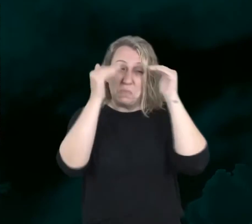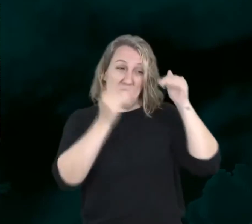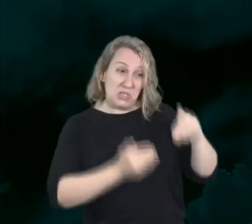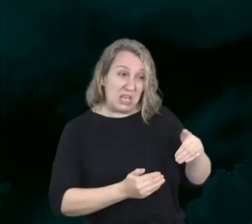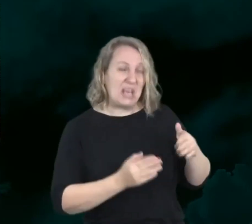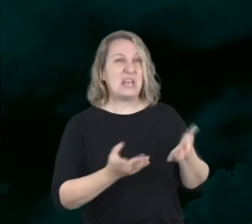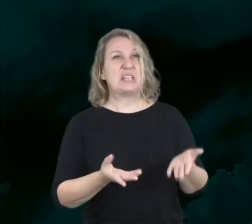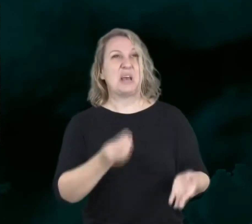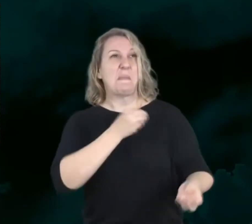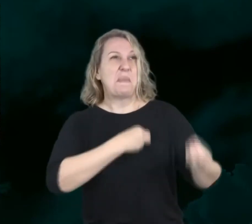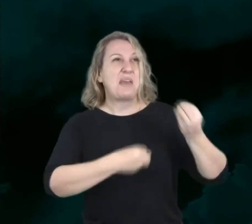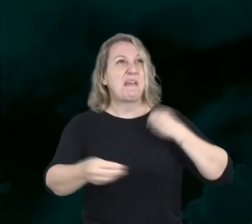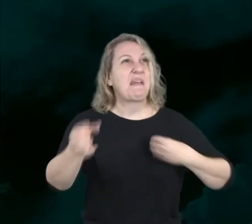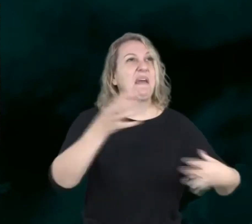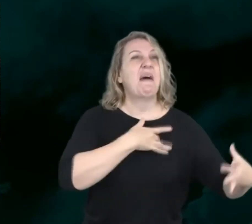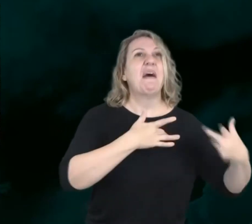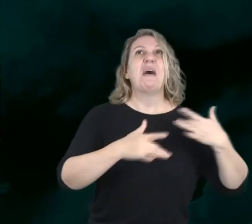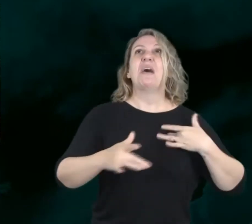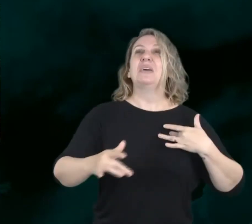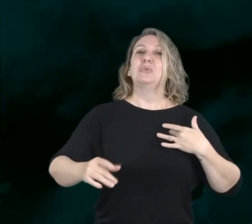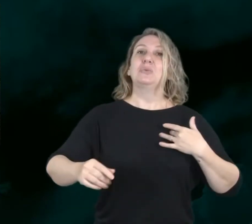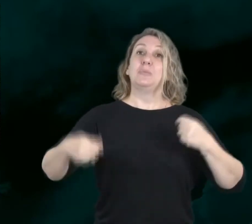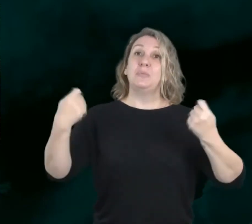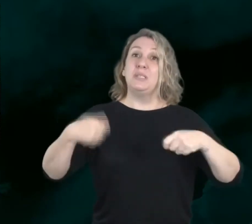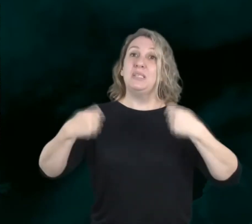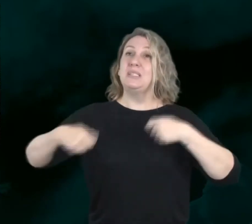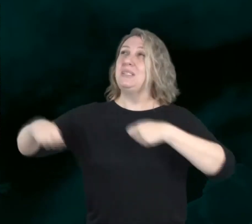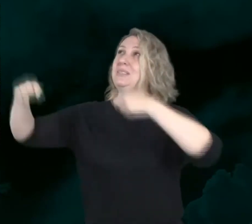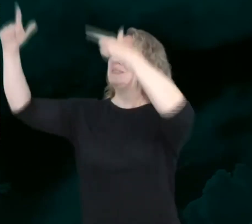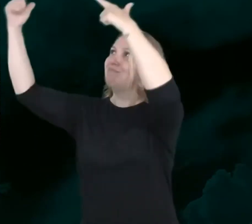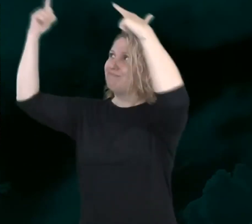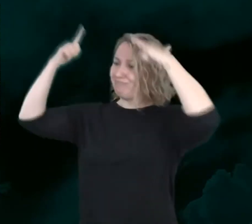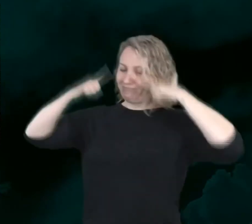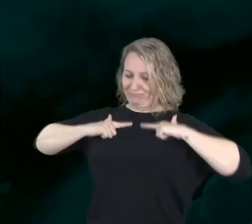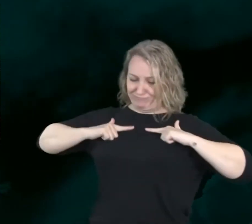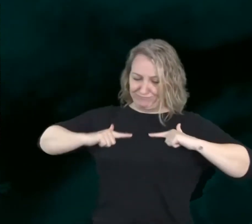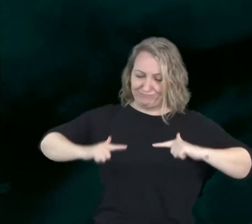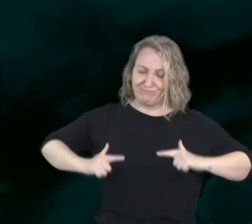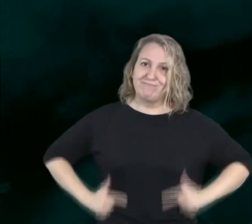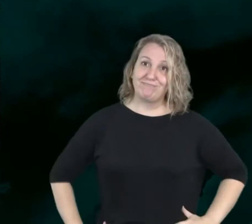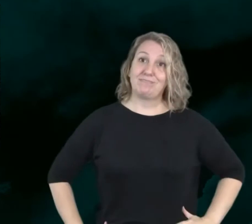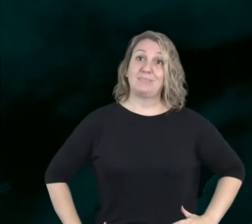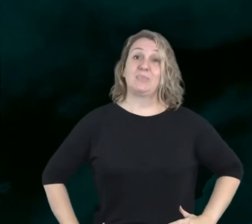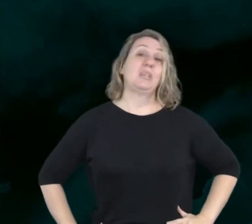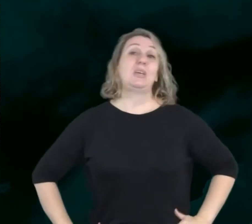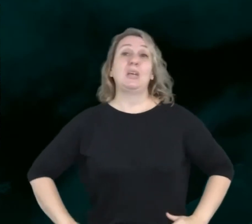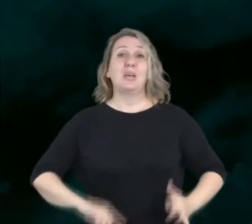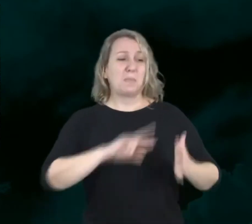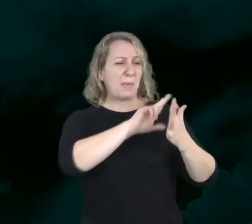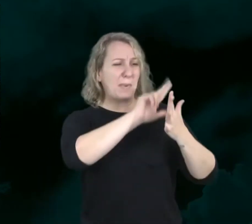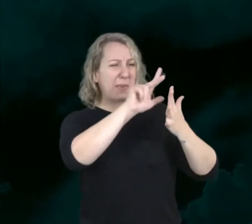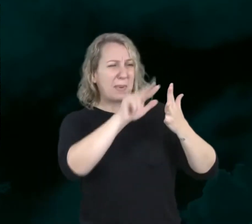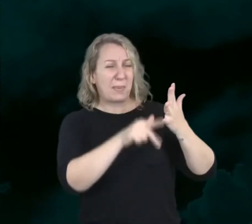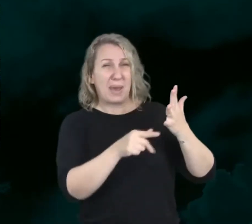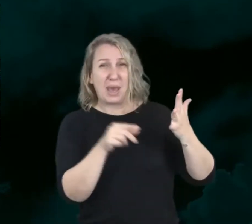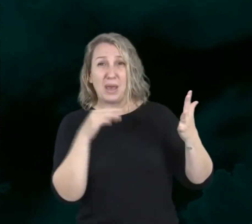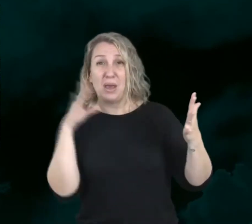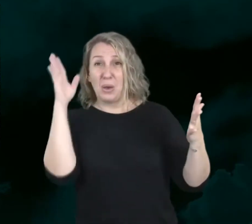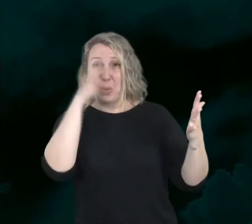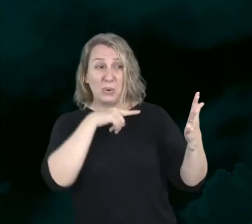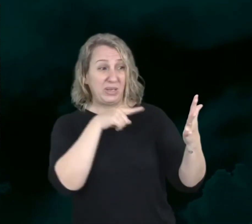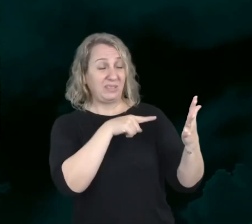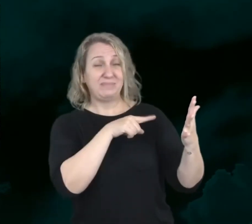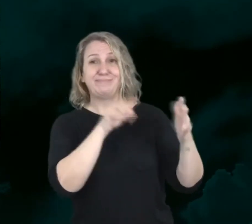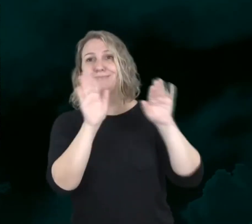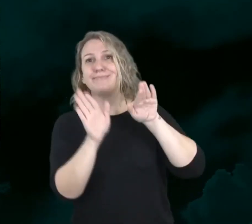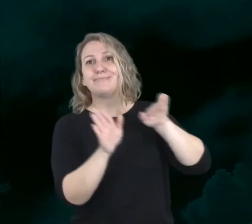nós todas essas impurezas, todas essas rebeldias, todas essas coisas que não estão sujeitos ao governo de Cristo.